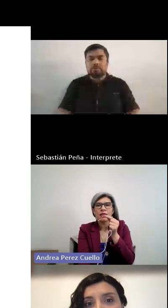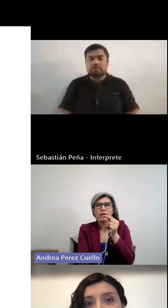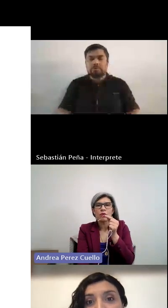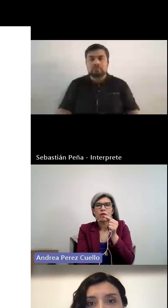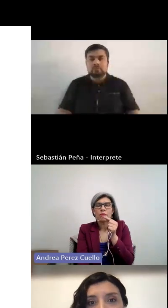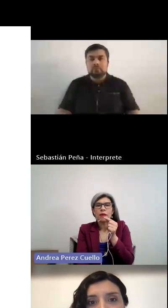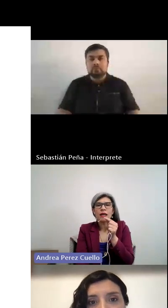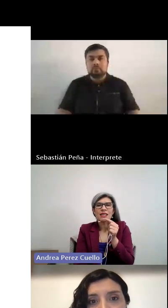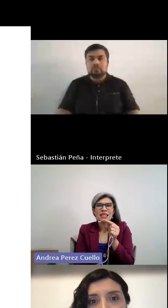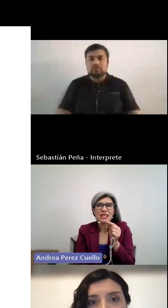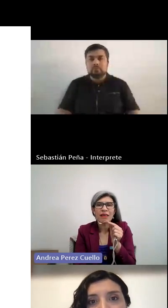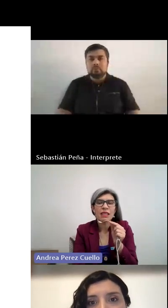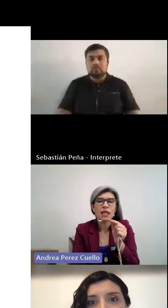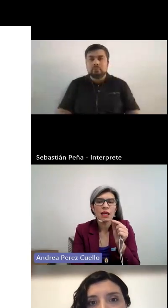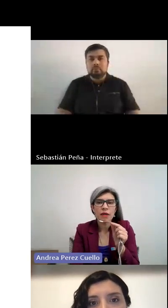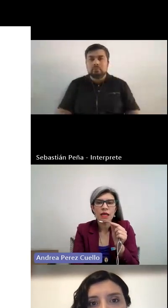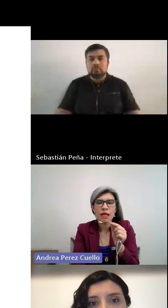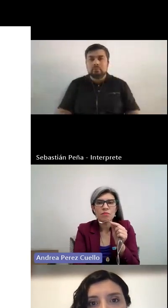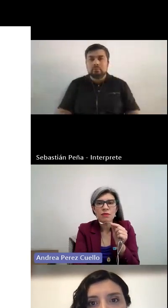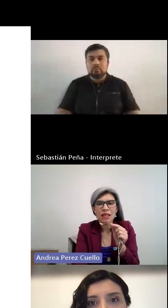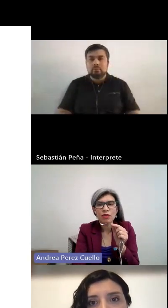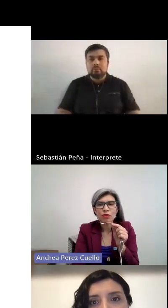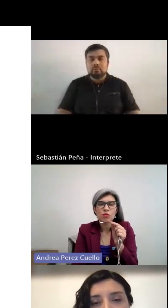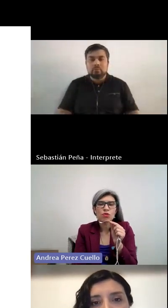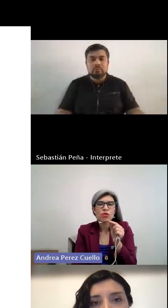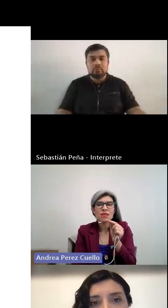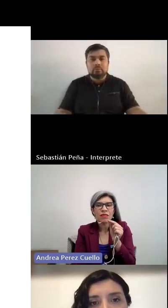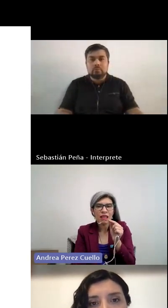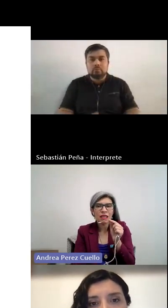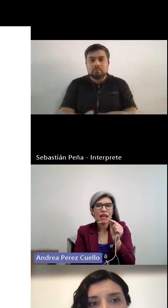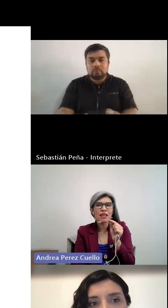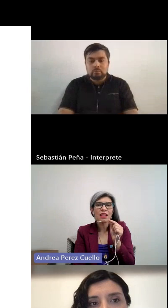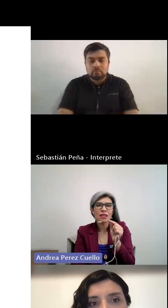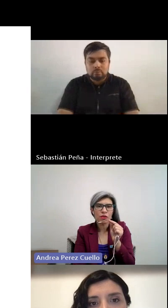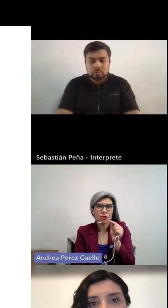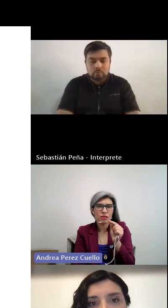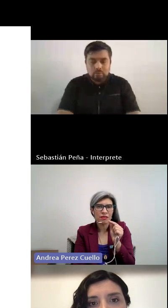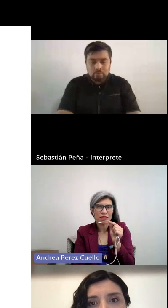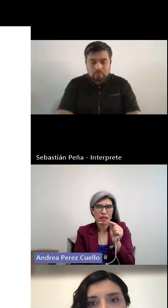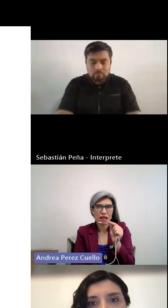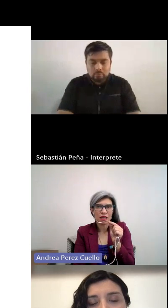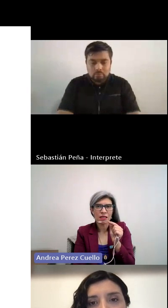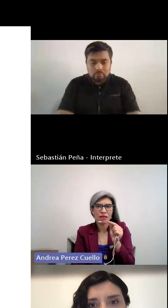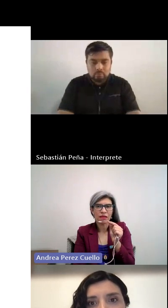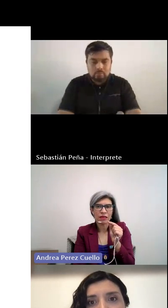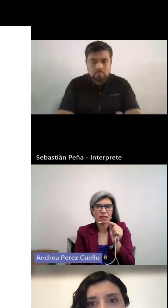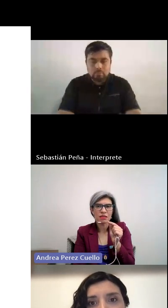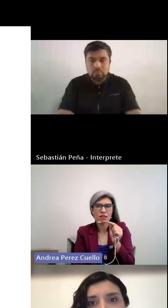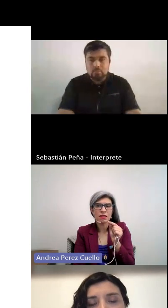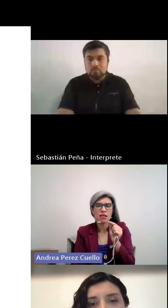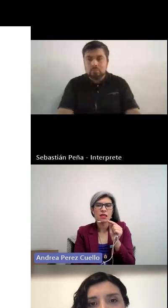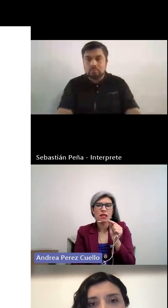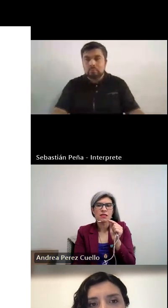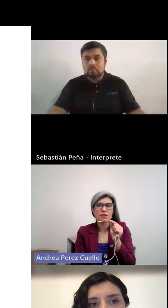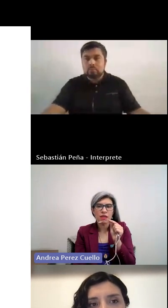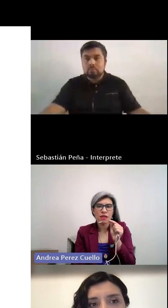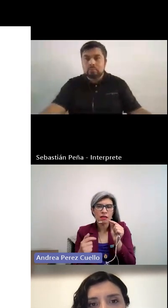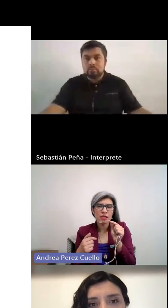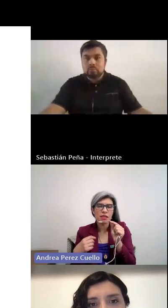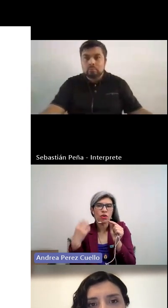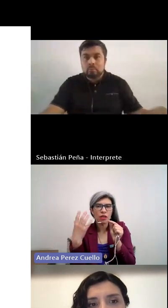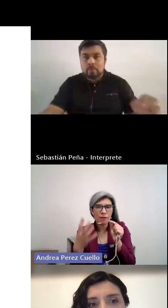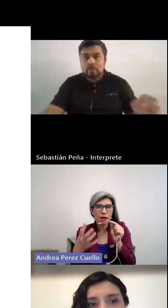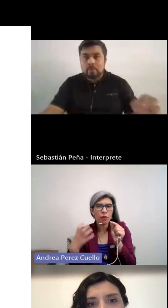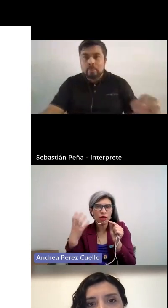Maribel, Entonces, ¿sí? disculpa, es que sabes que, claro, no se ve tan nítido Sebastián esta vez. Si